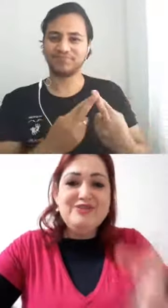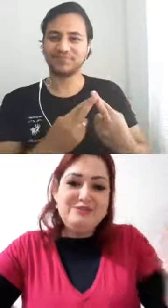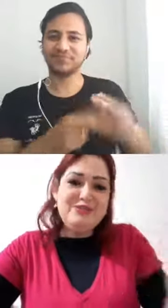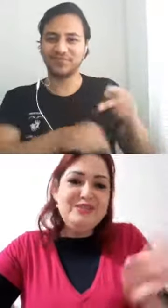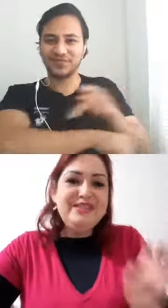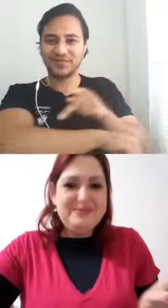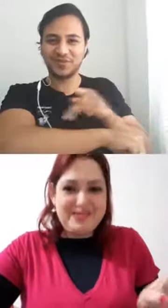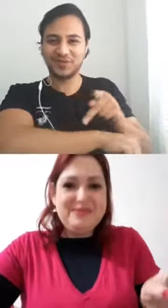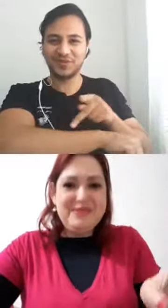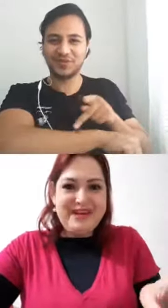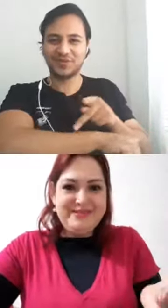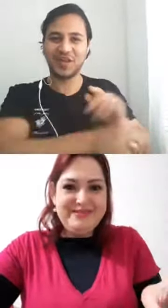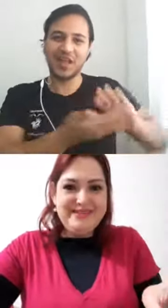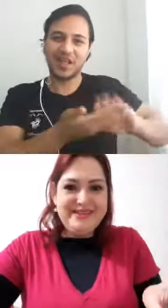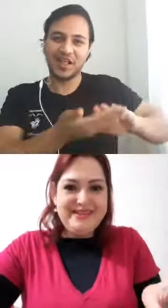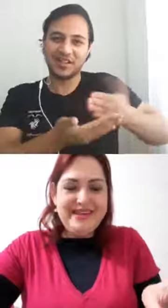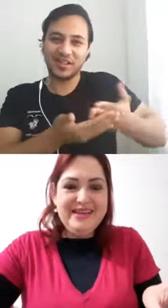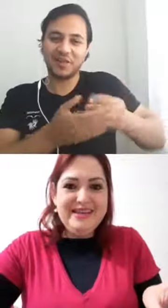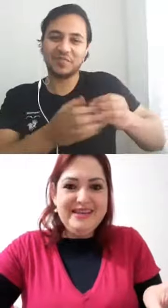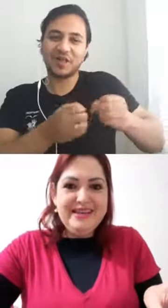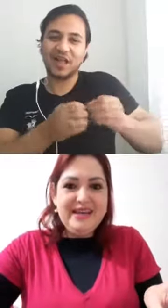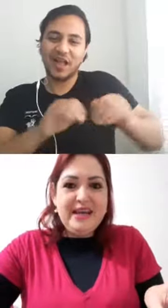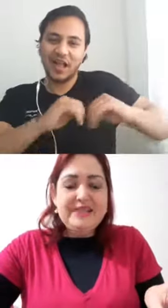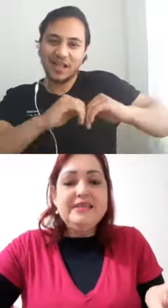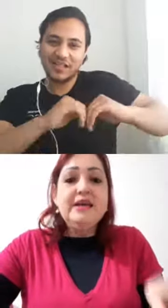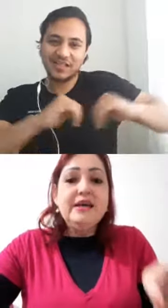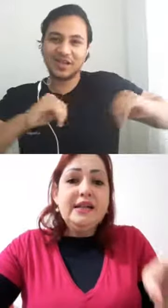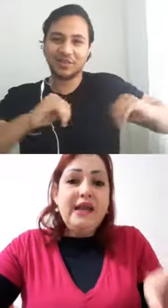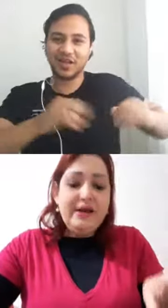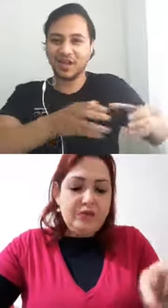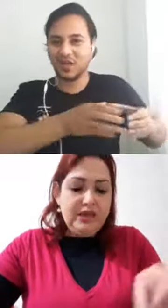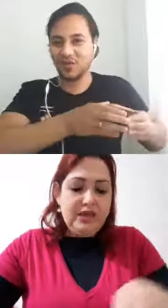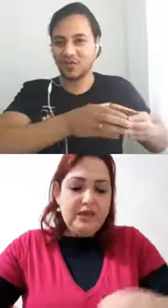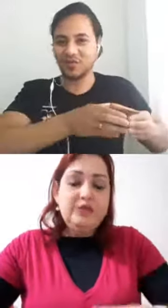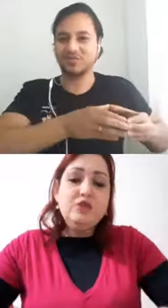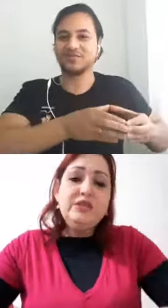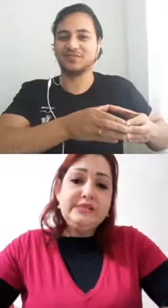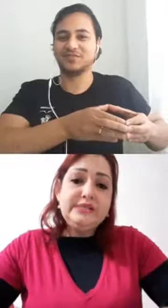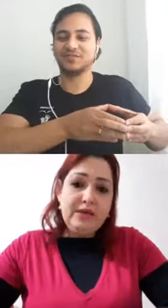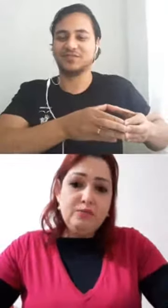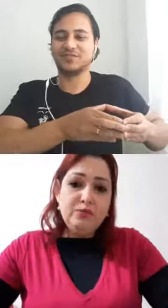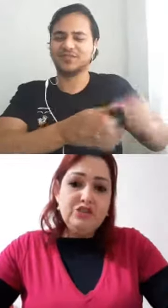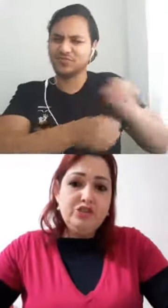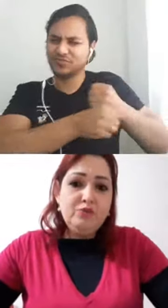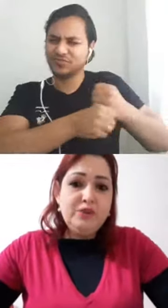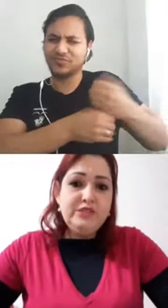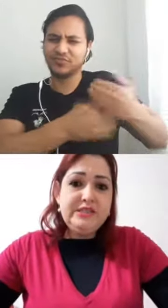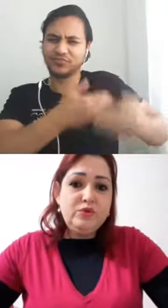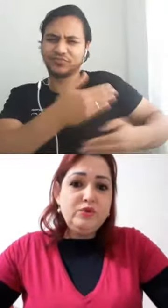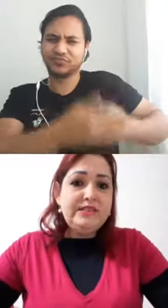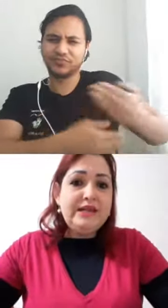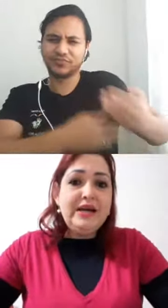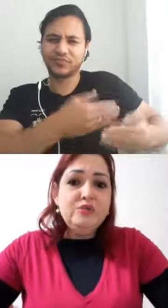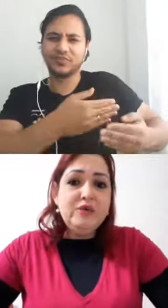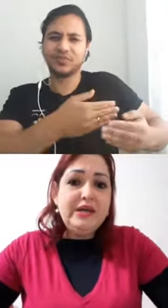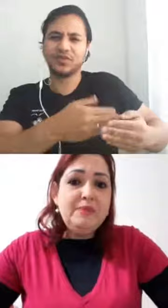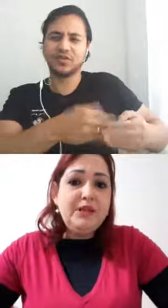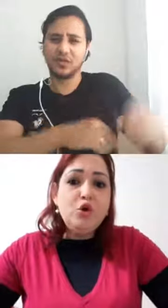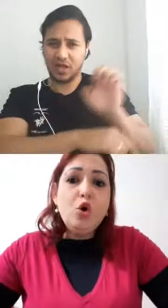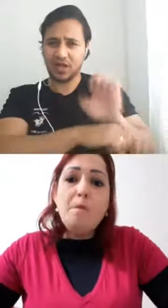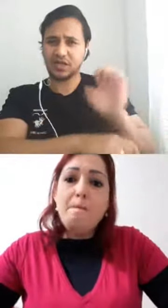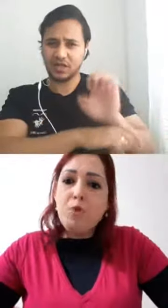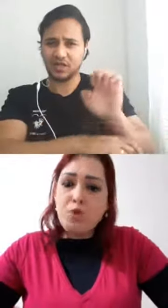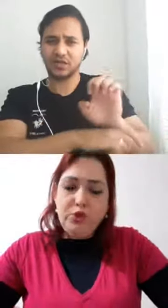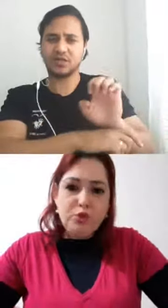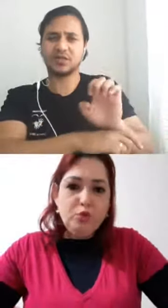nós tivemos um intérprete separado, né? Assim, claro que em todo esse tempo, a gente não pode dizer, o Estado, ele